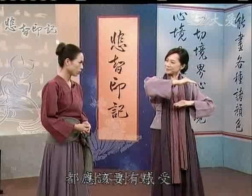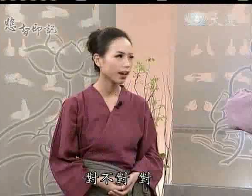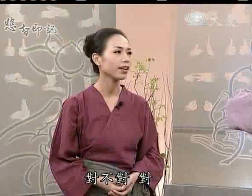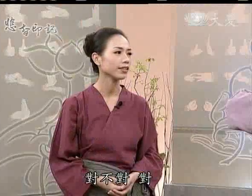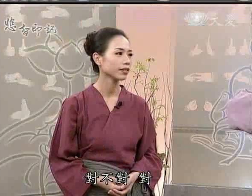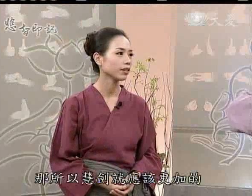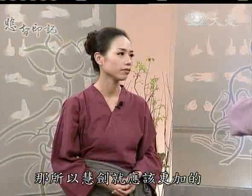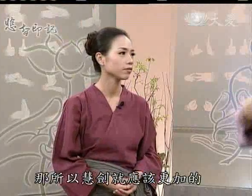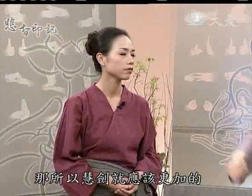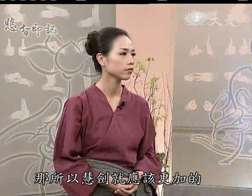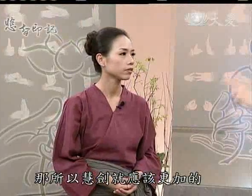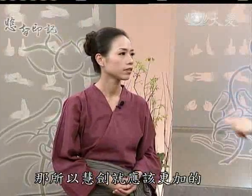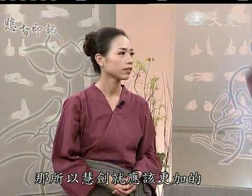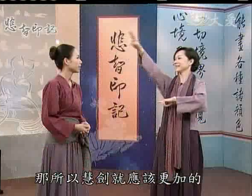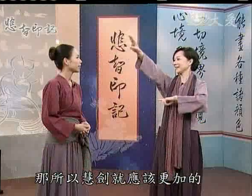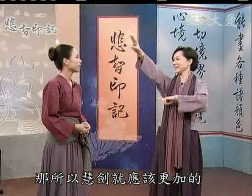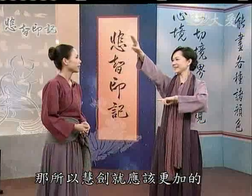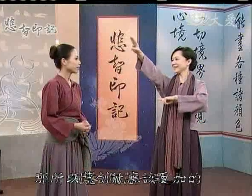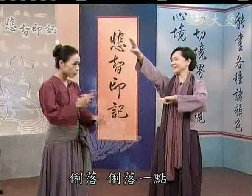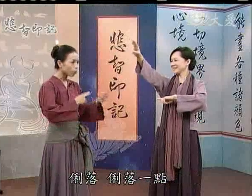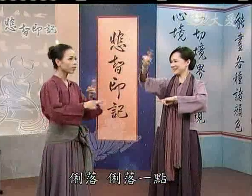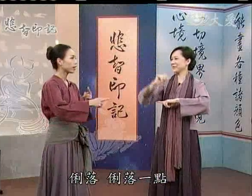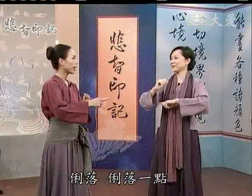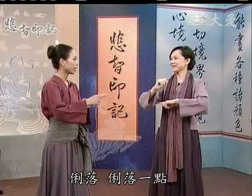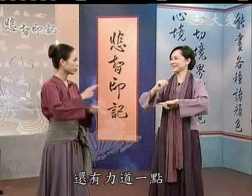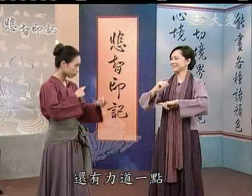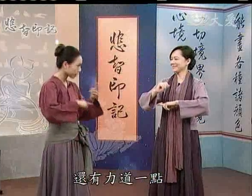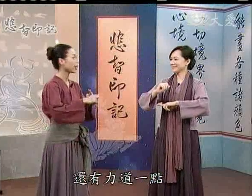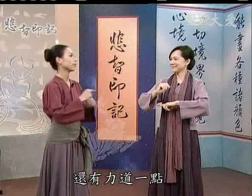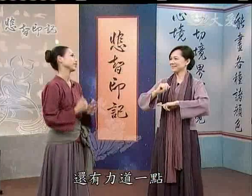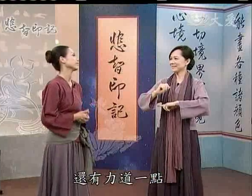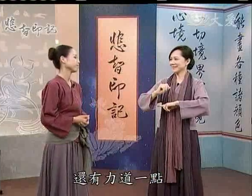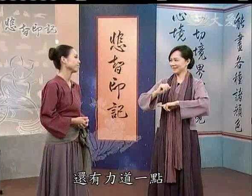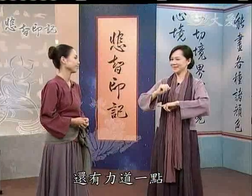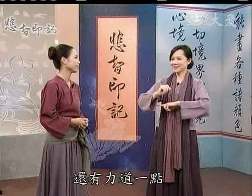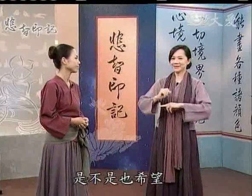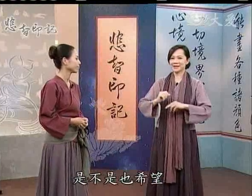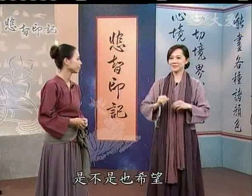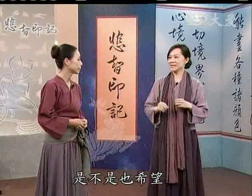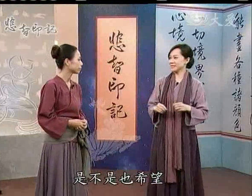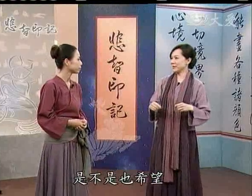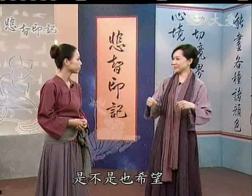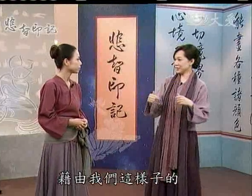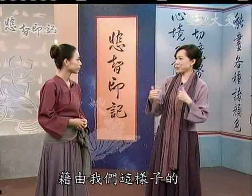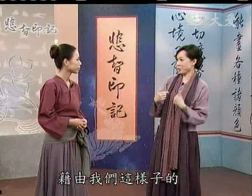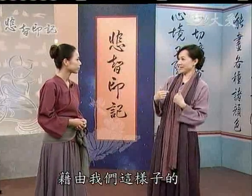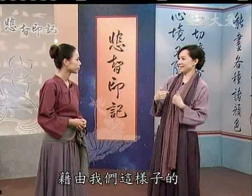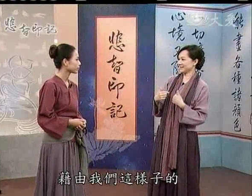对不对？那所以慧剑就应该更加的 利落 一点， 还有力道一点。 那是不是也希望借由我们这样子